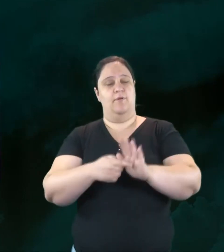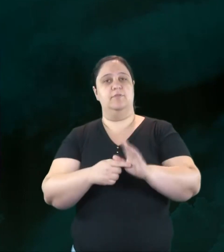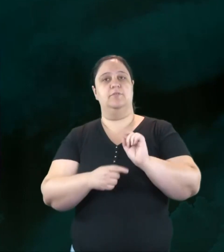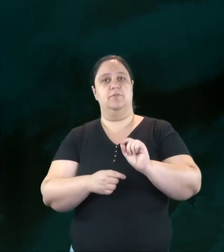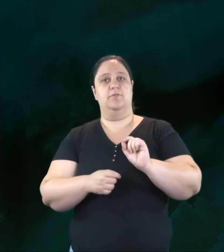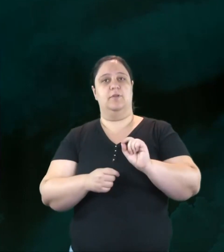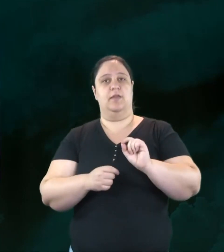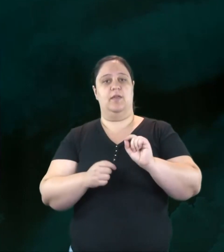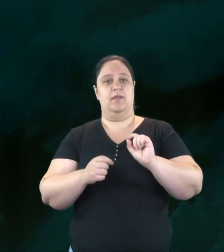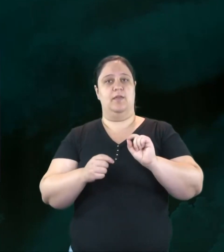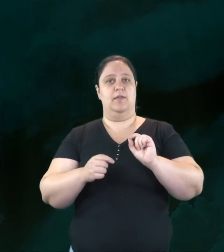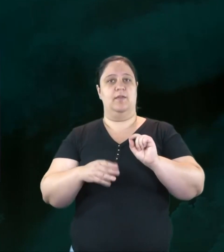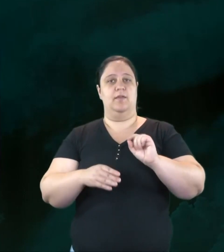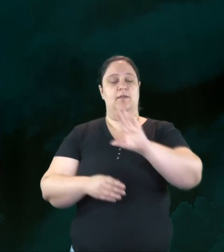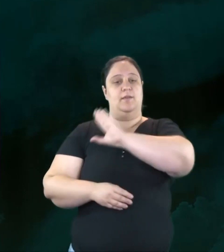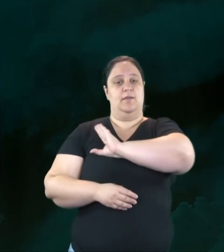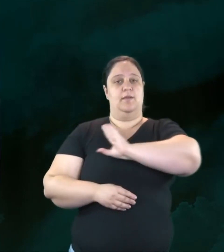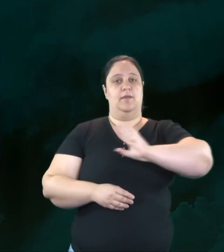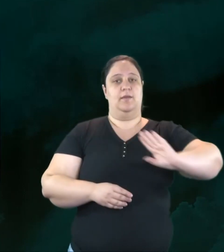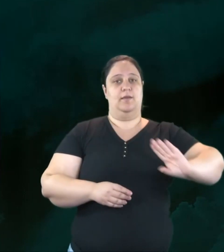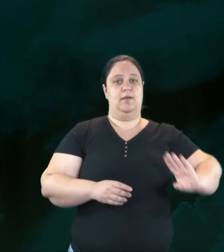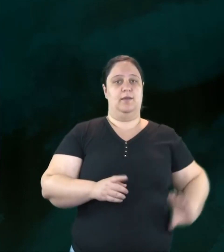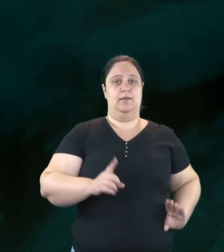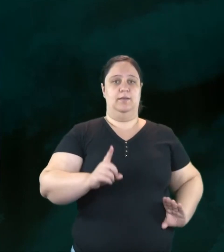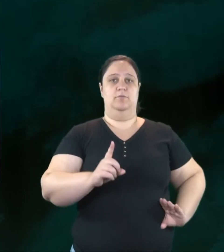todas as coisas. E essa